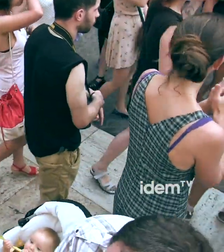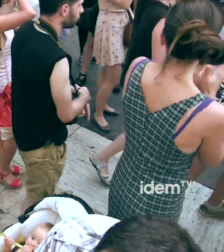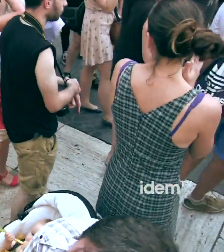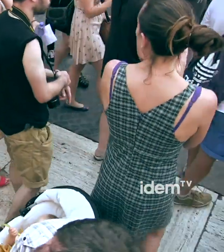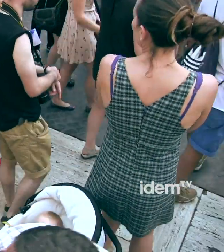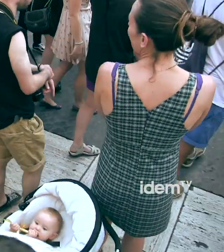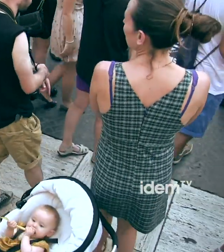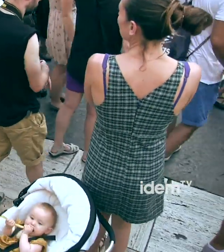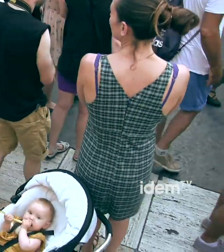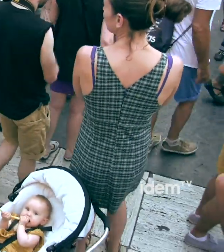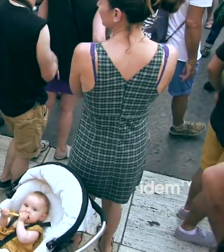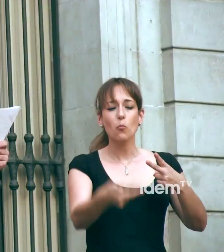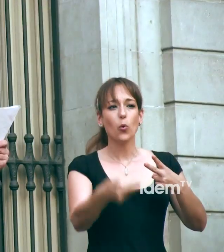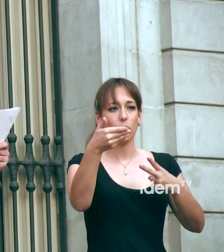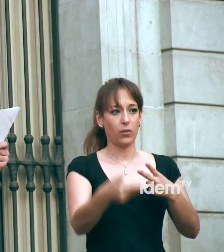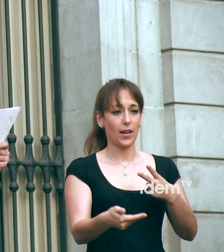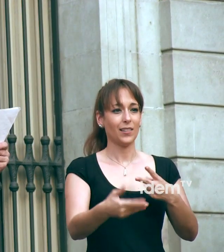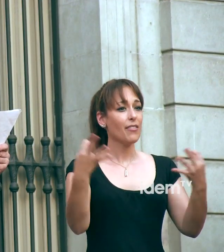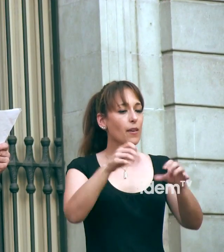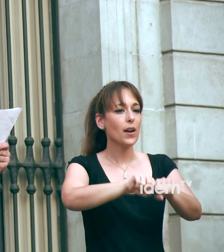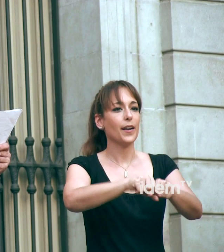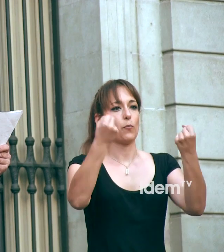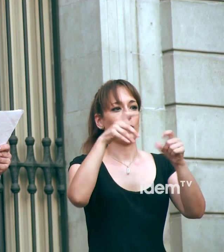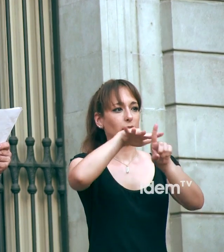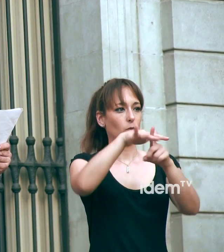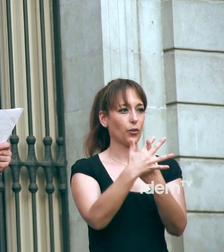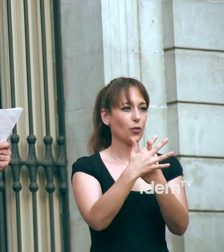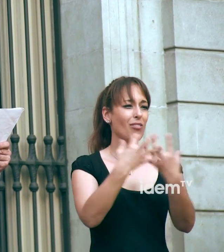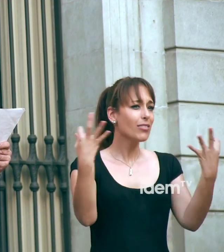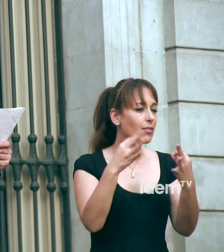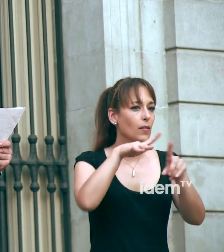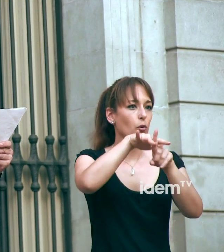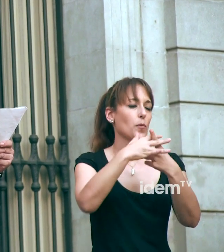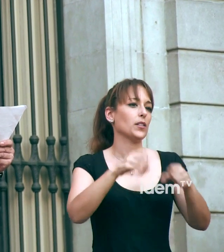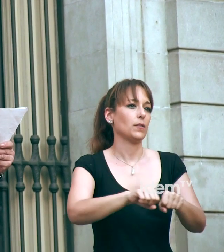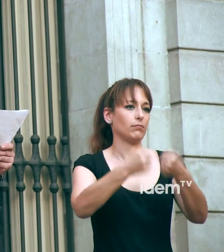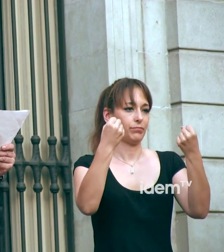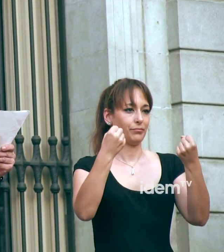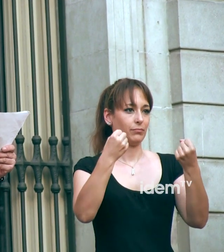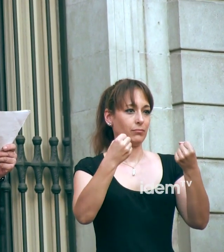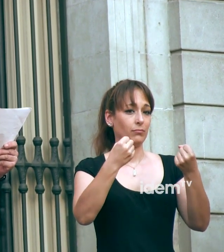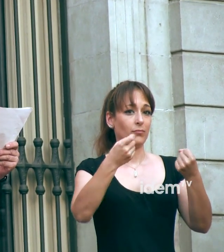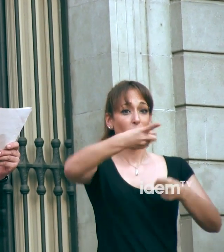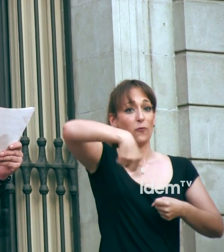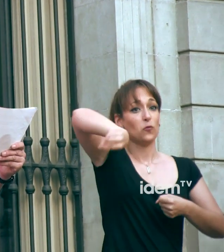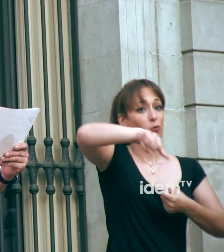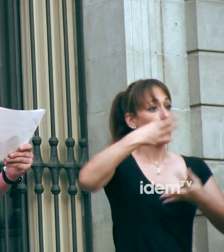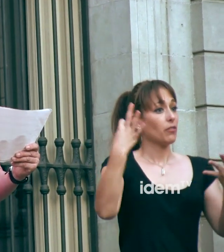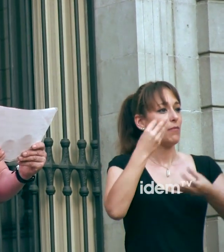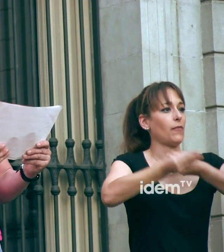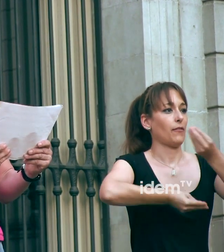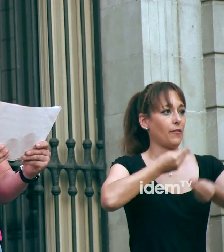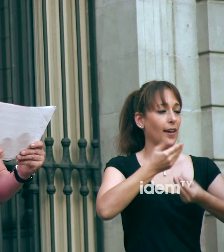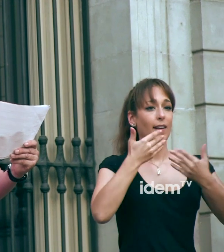paraules clau. Cal trencar l'estigma. Hem de trencar l'estigma. Depèn de nosaltres.